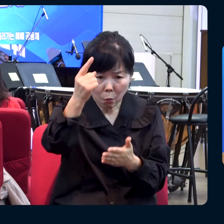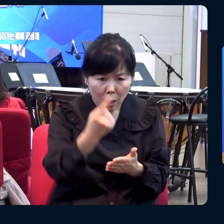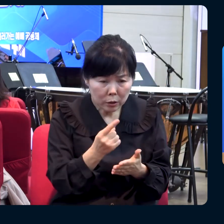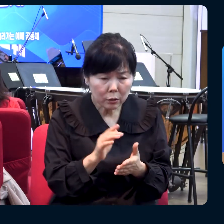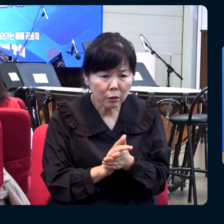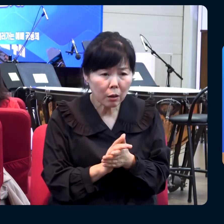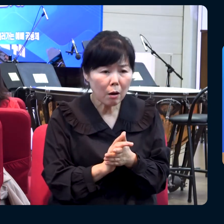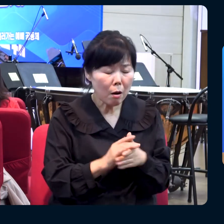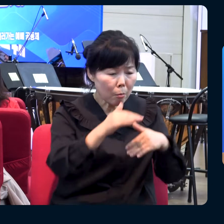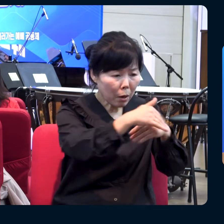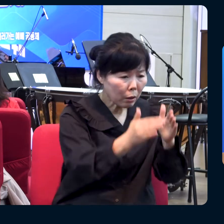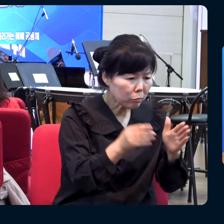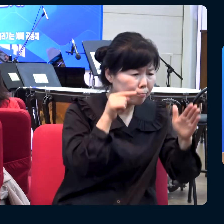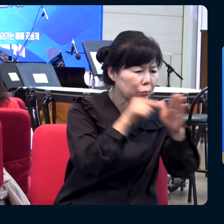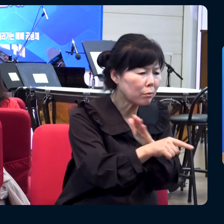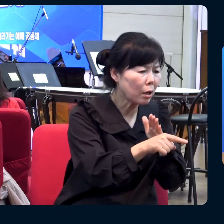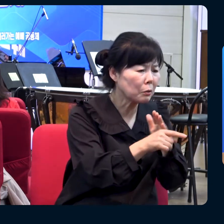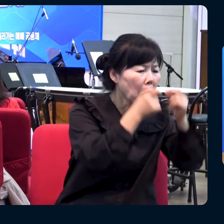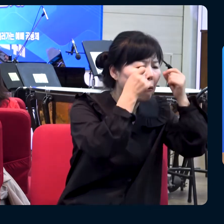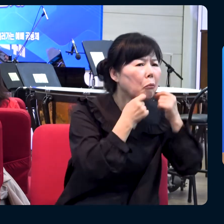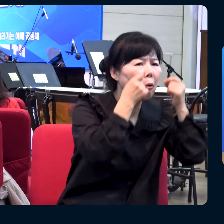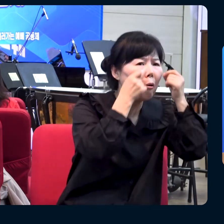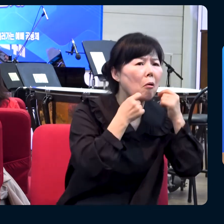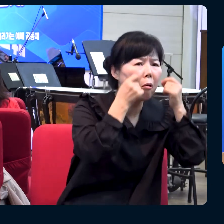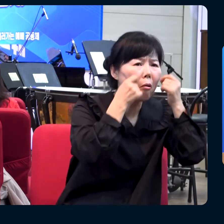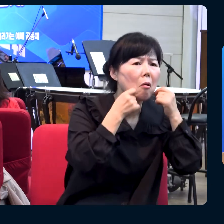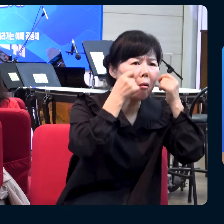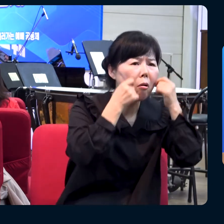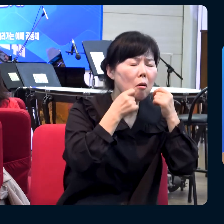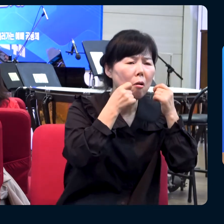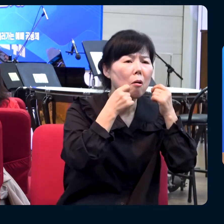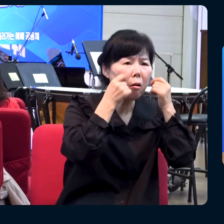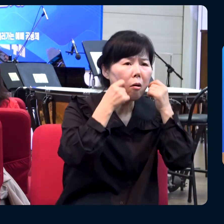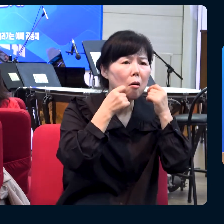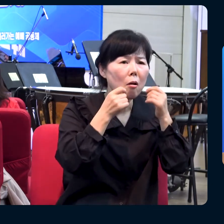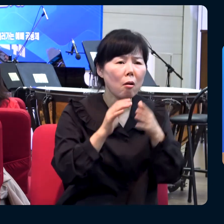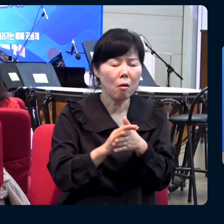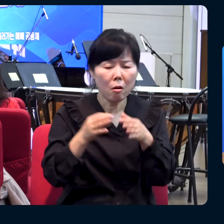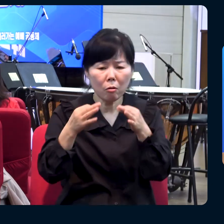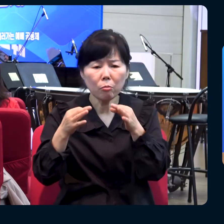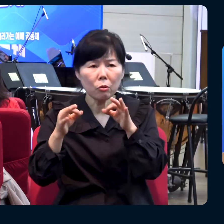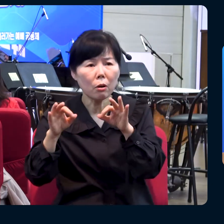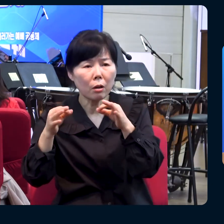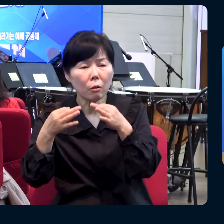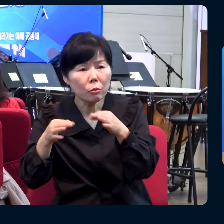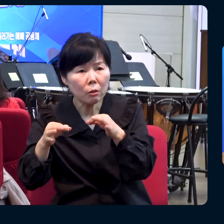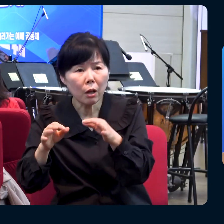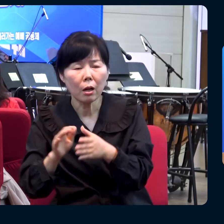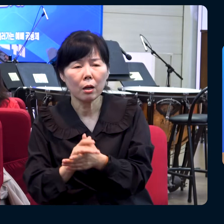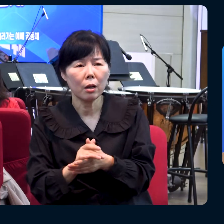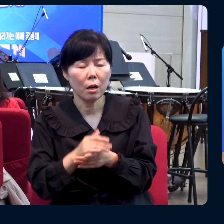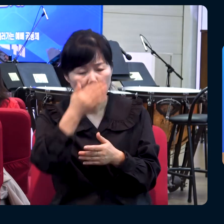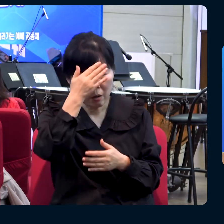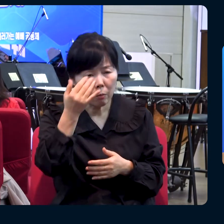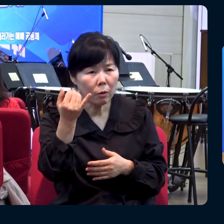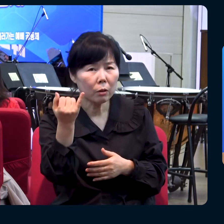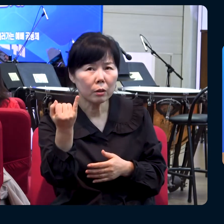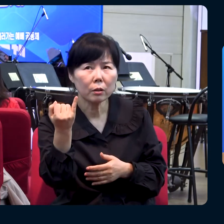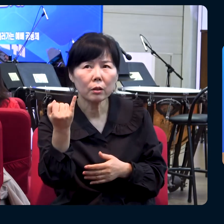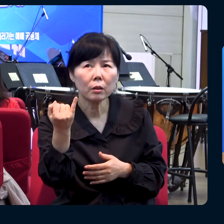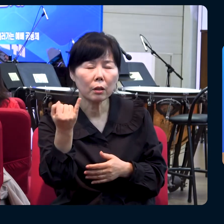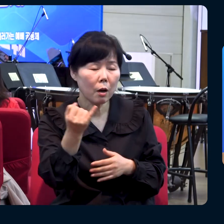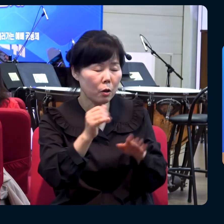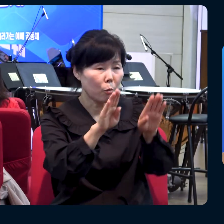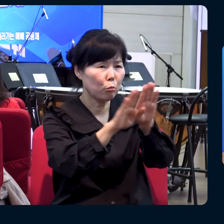넘게 울면 나오고 이렇게 일주일을 울더래요. 금요일 날 이 할머니가 엄마 아빠 나 일을 하니까